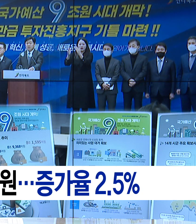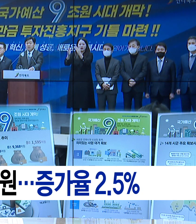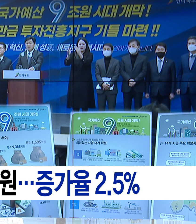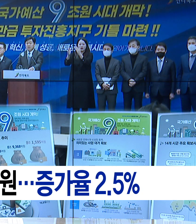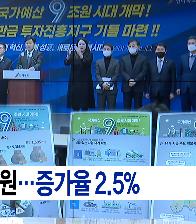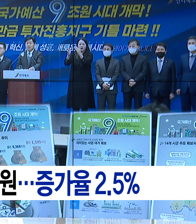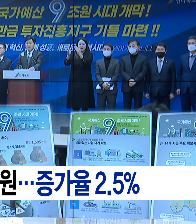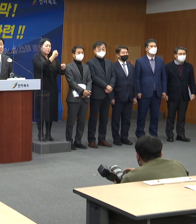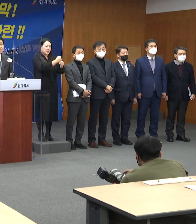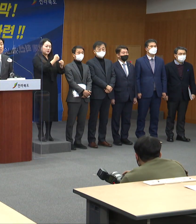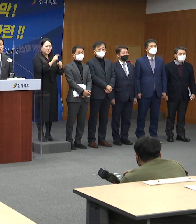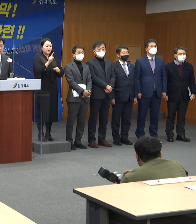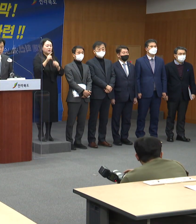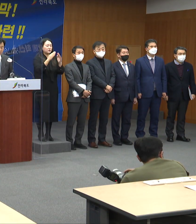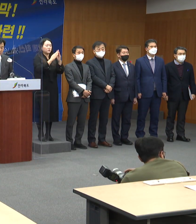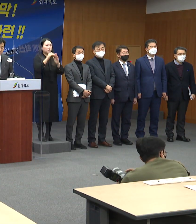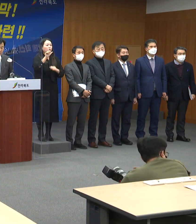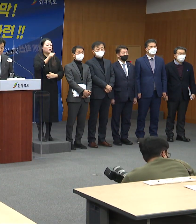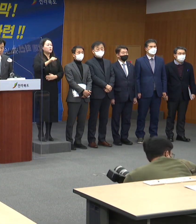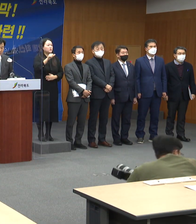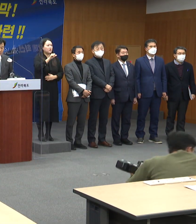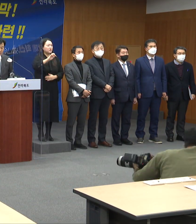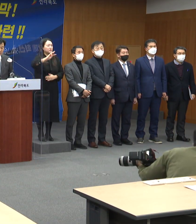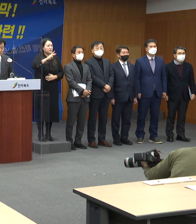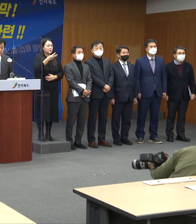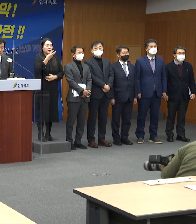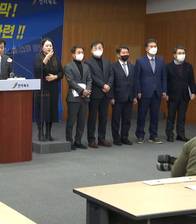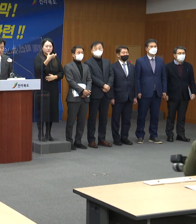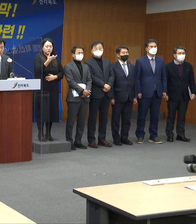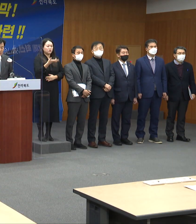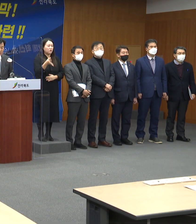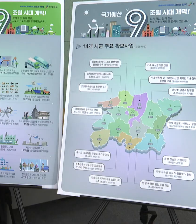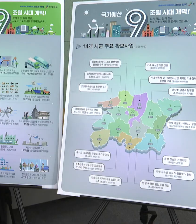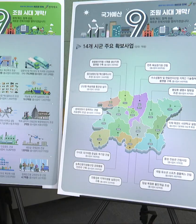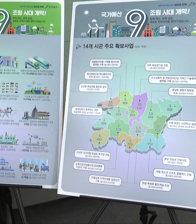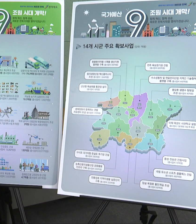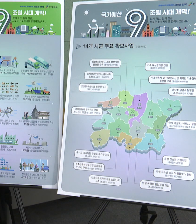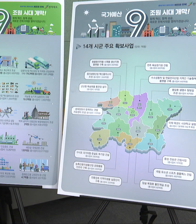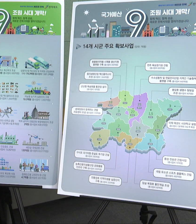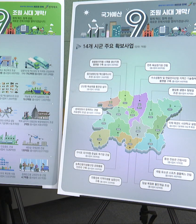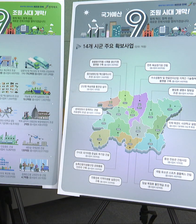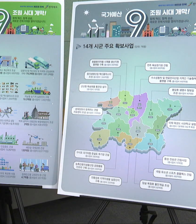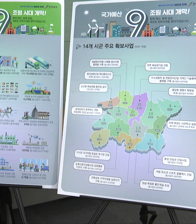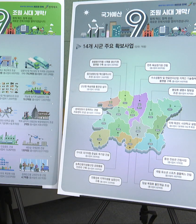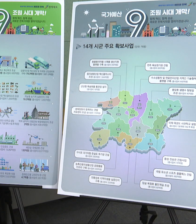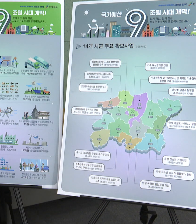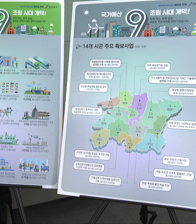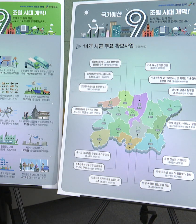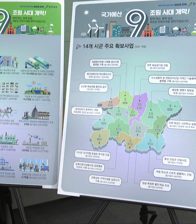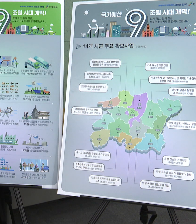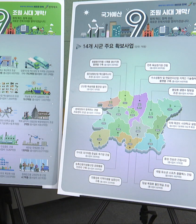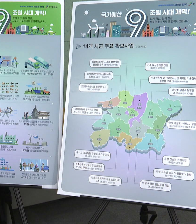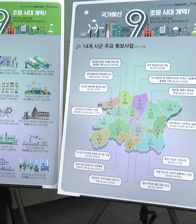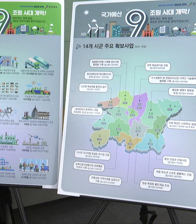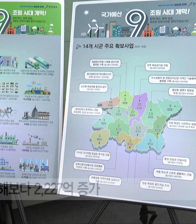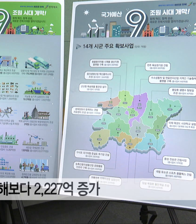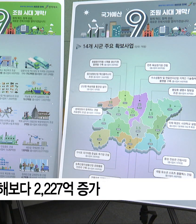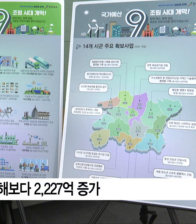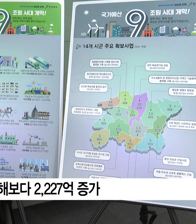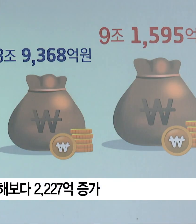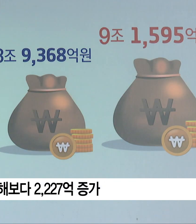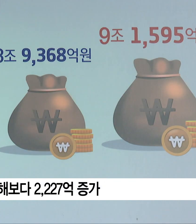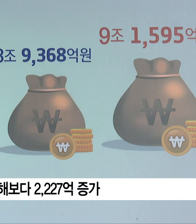보도합니다. 전라북도의 내년도 국가예산 사업은 모두 1,317건으로 확보한